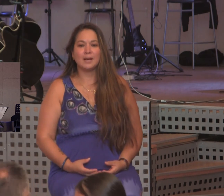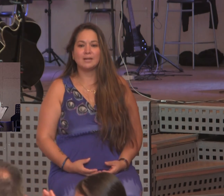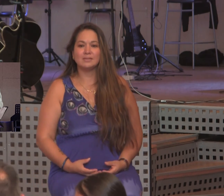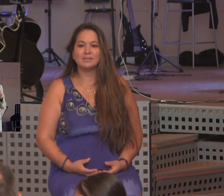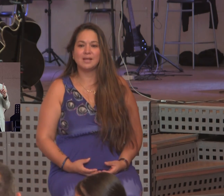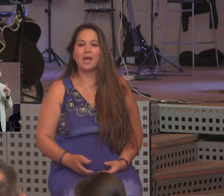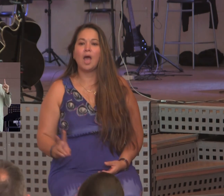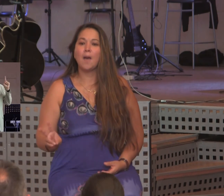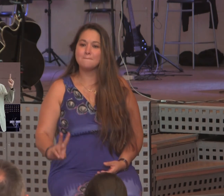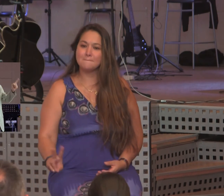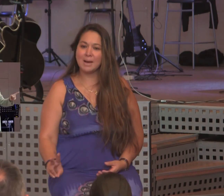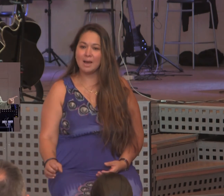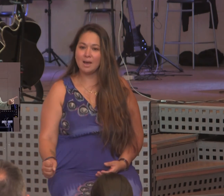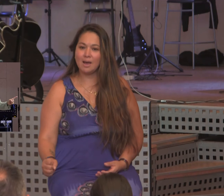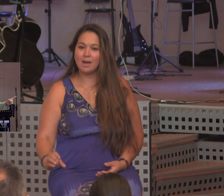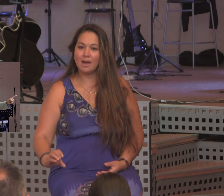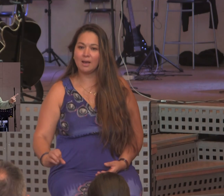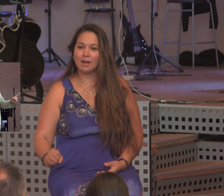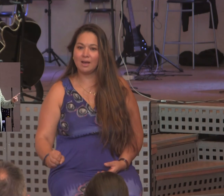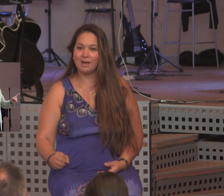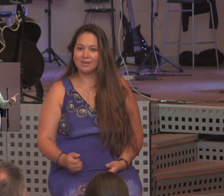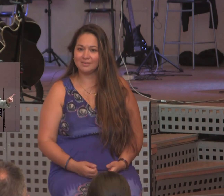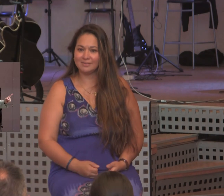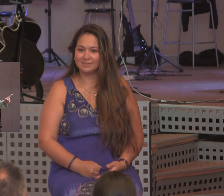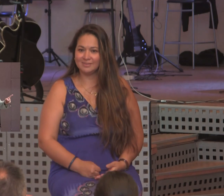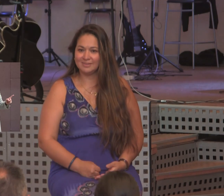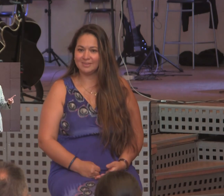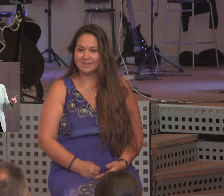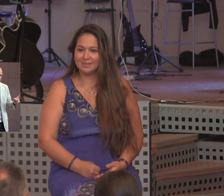que liderarlas.